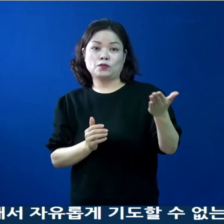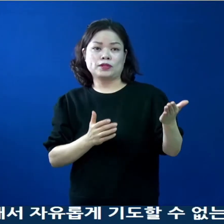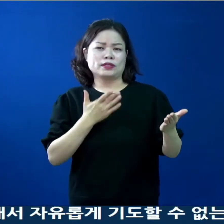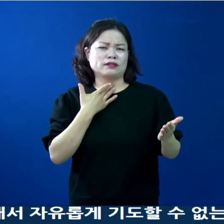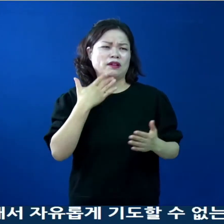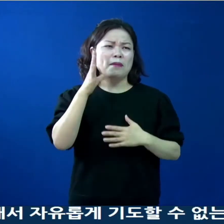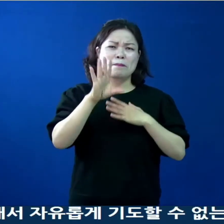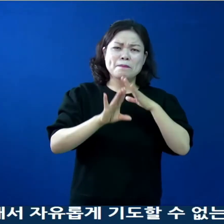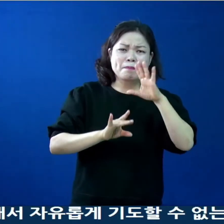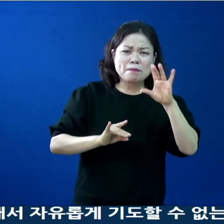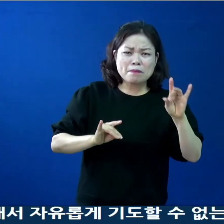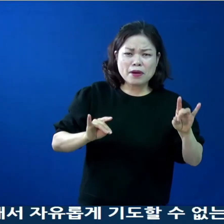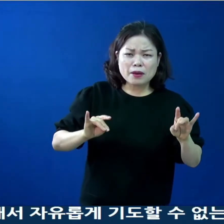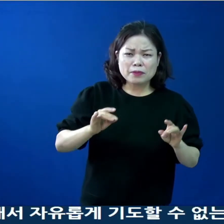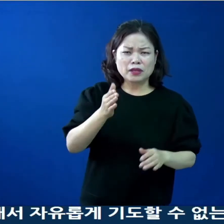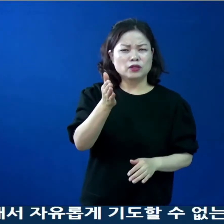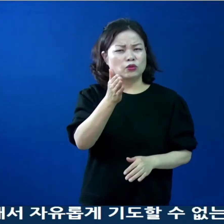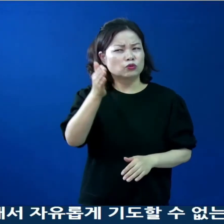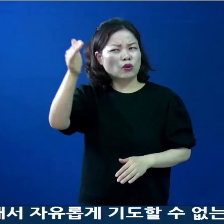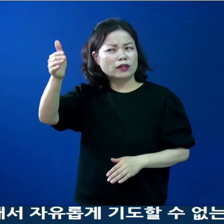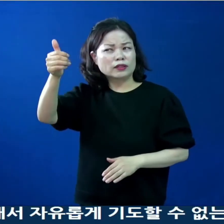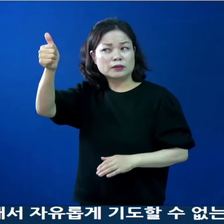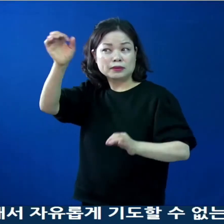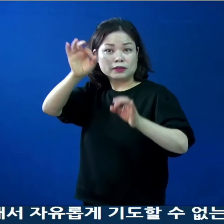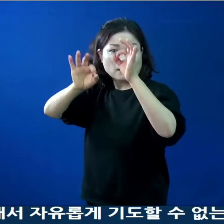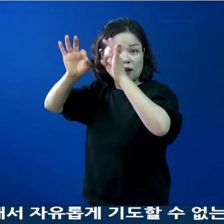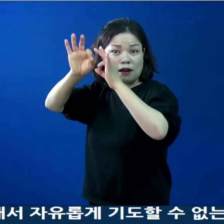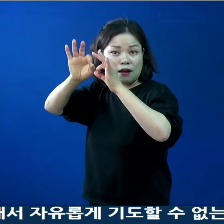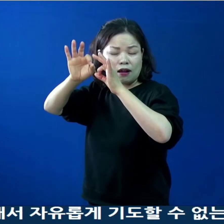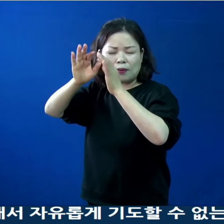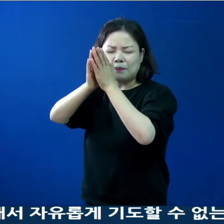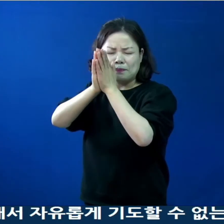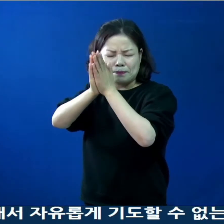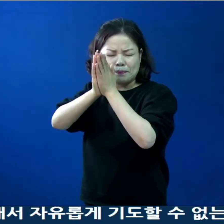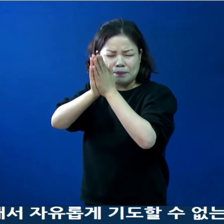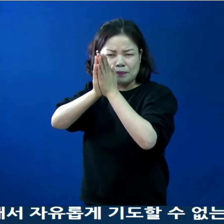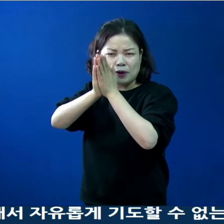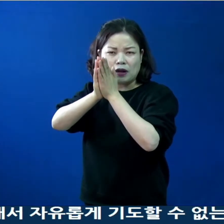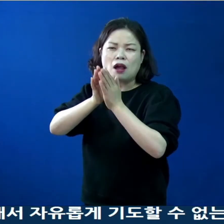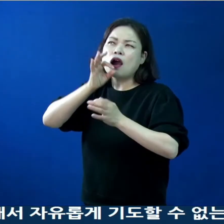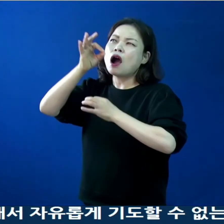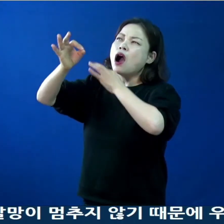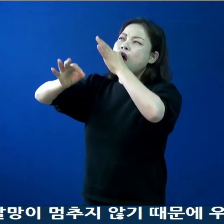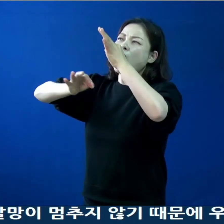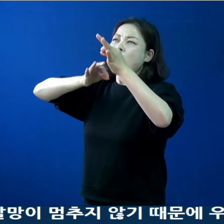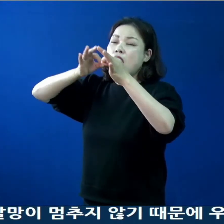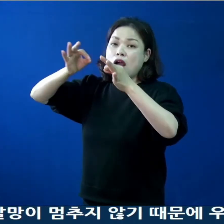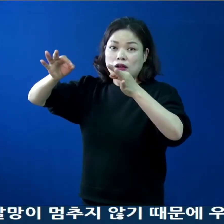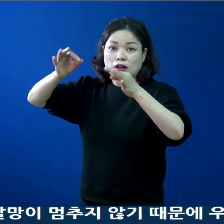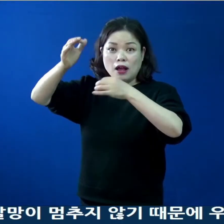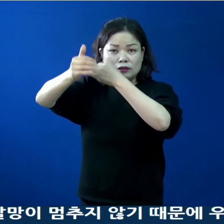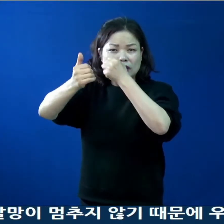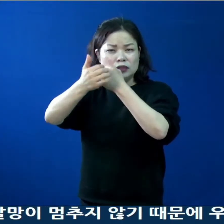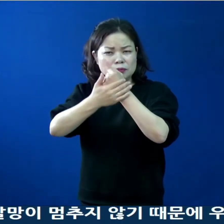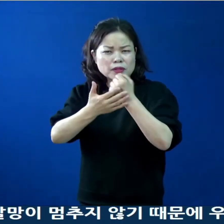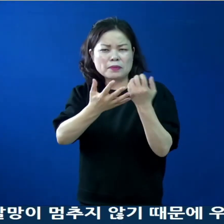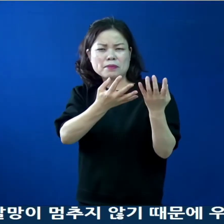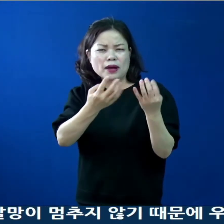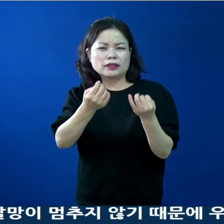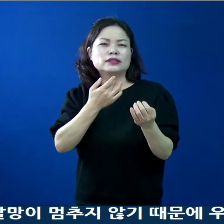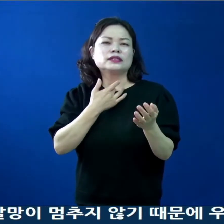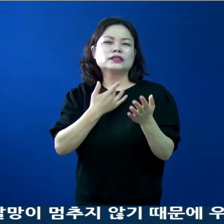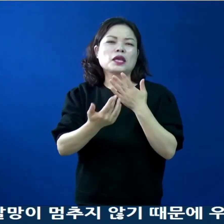갈망함의 정도만큼 하나님을 찾게 되고 기도하게 되고 부르짖게 됩니다. 하나님의 은혜를 많이 체험해